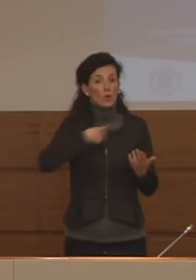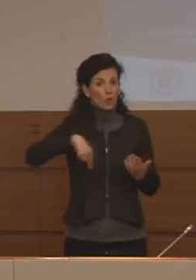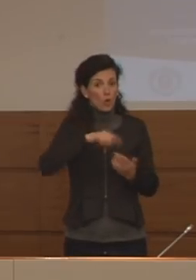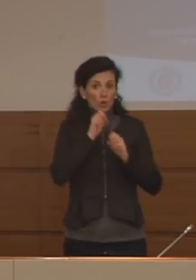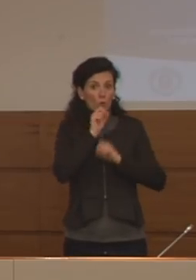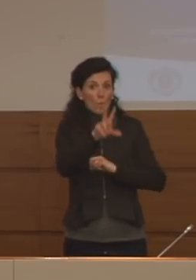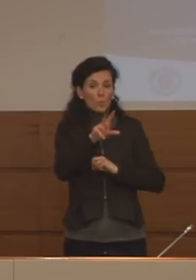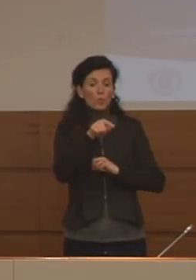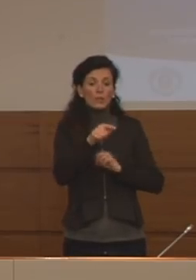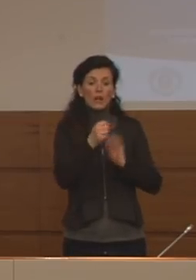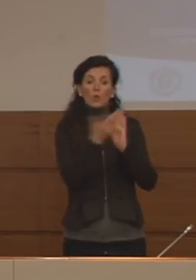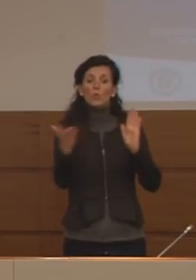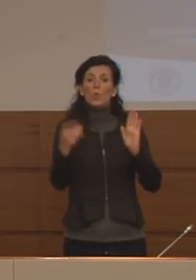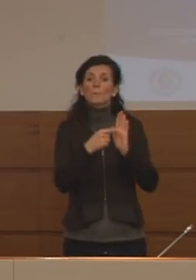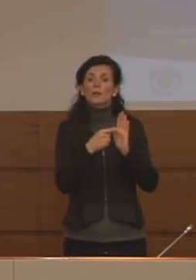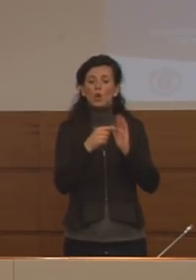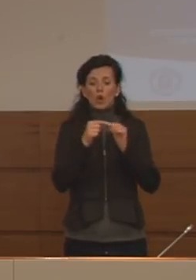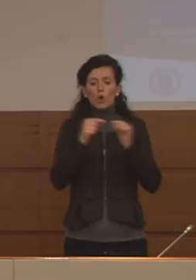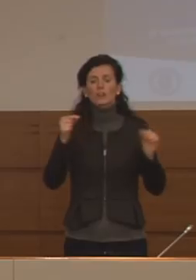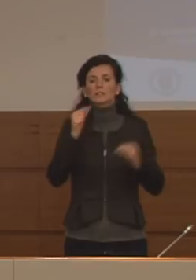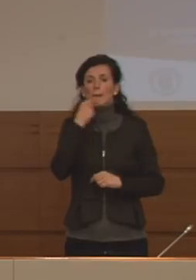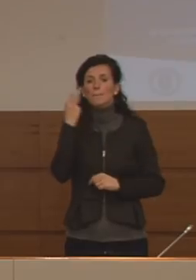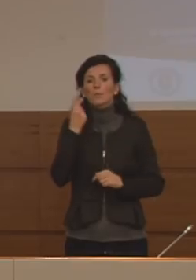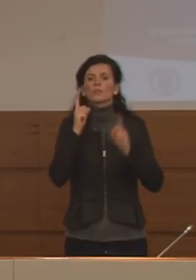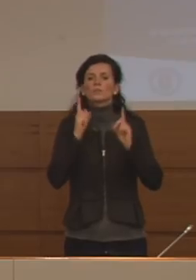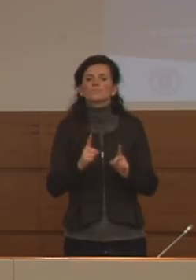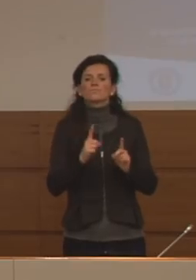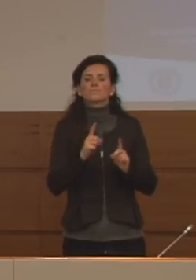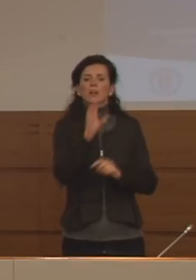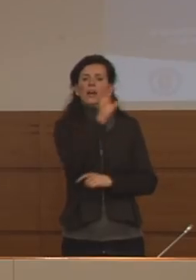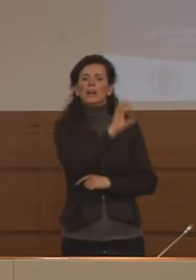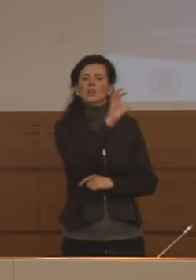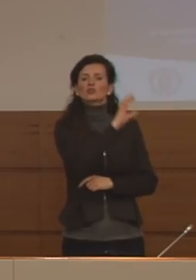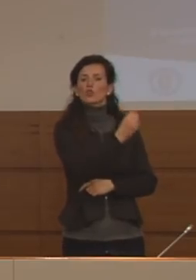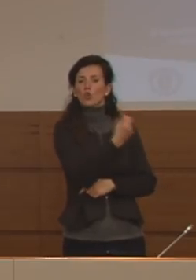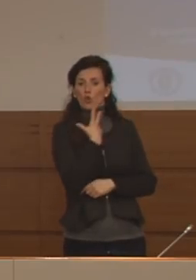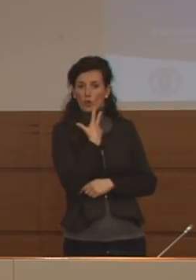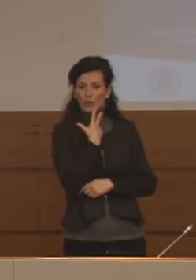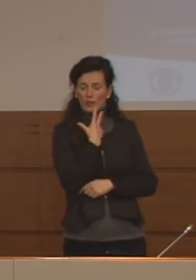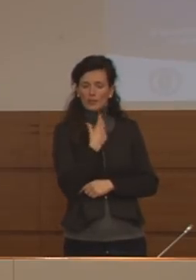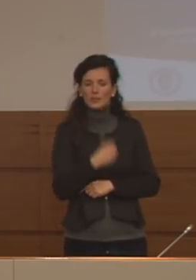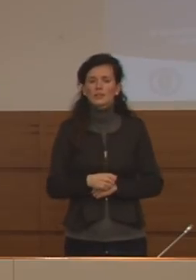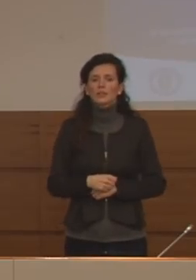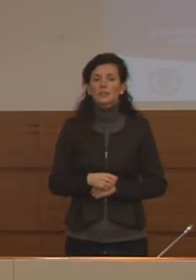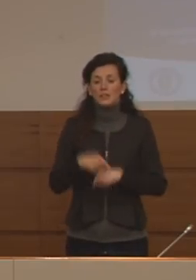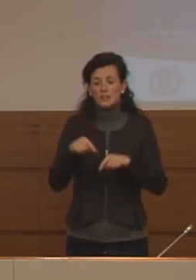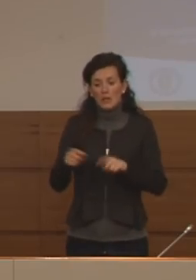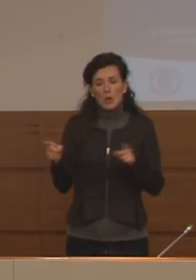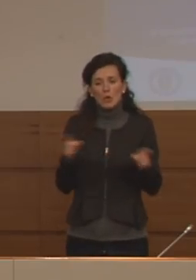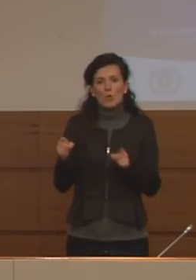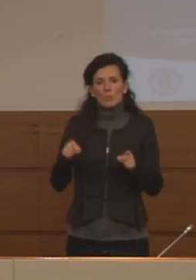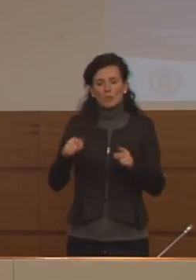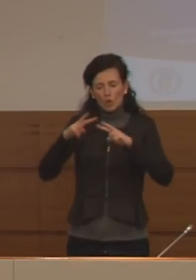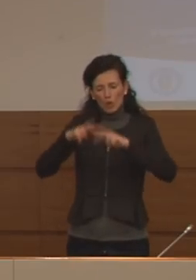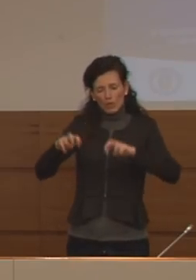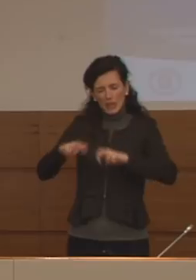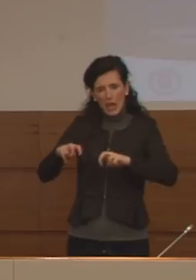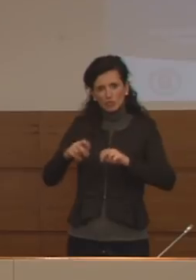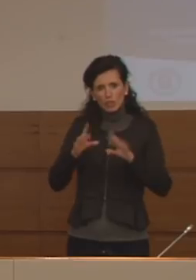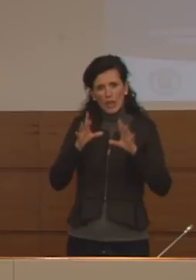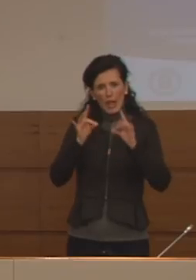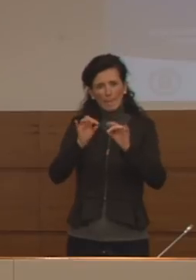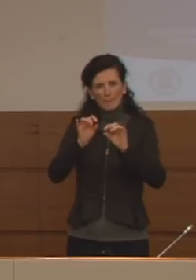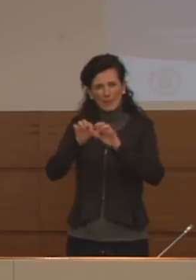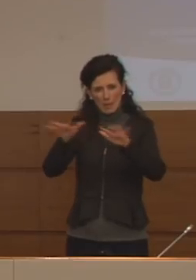il dato che ci viene comunicato dalle regioni c'è un'indagine epidemiologica che cure l'istituto superiore di